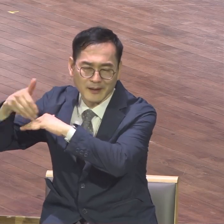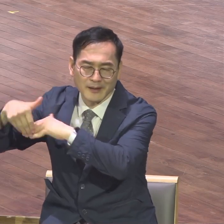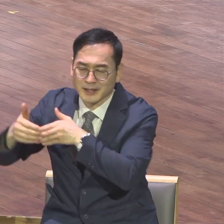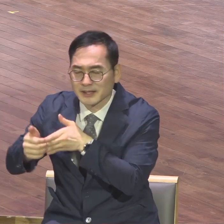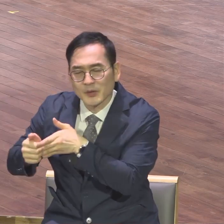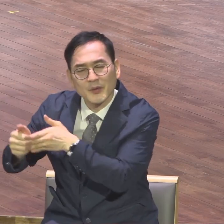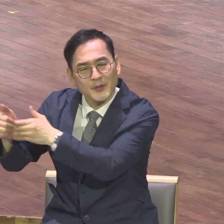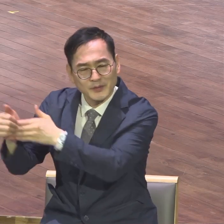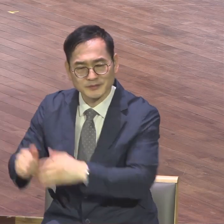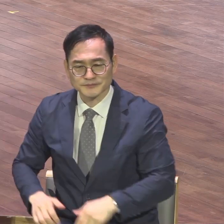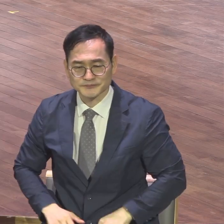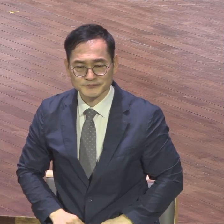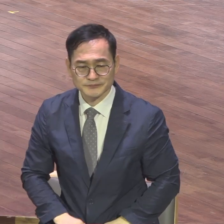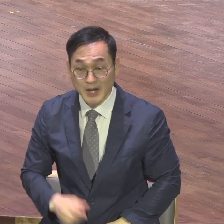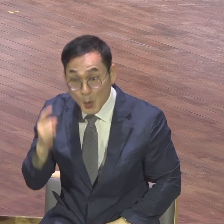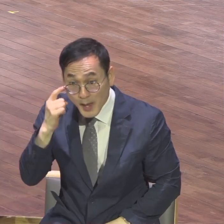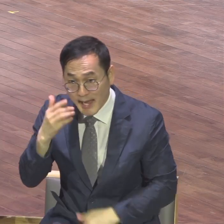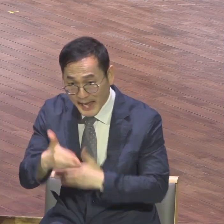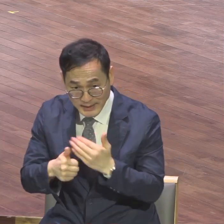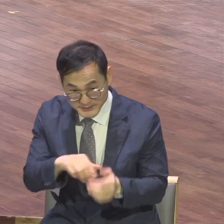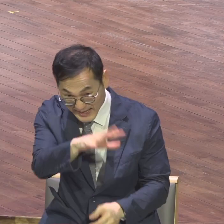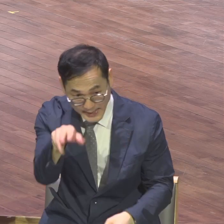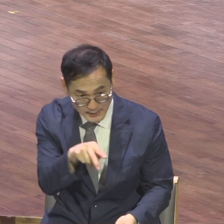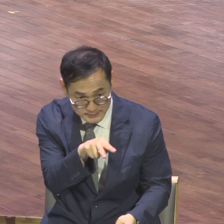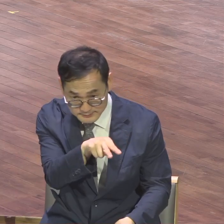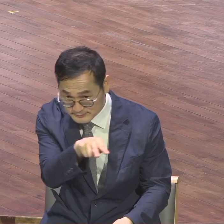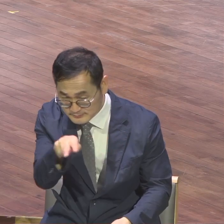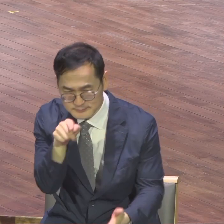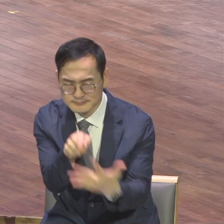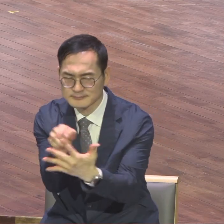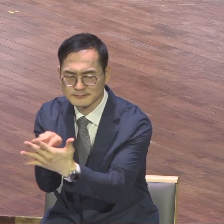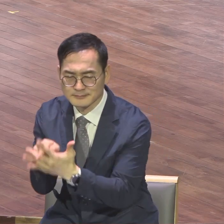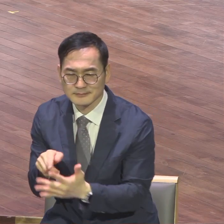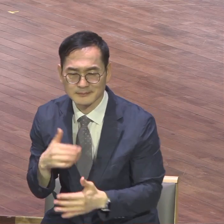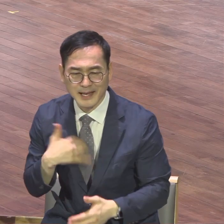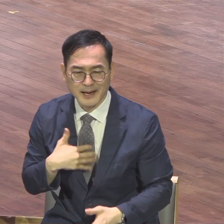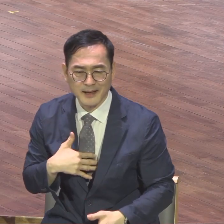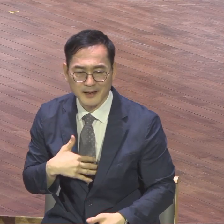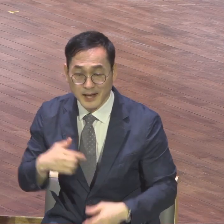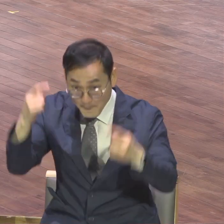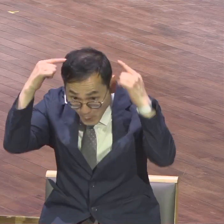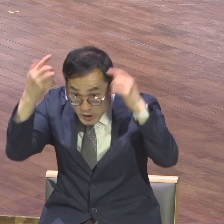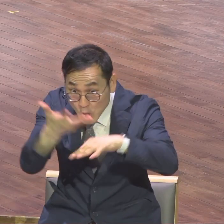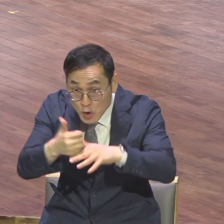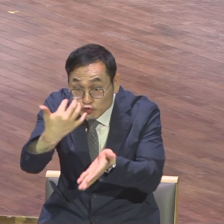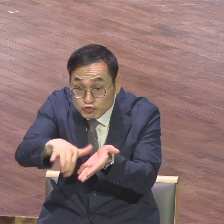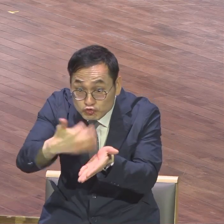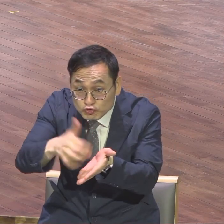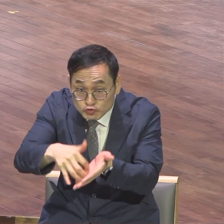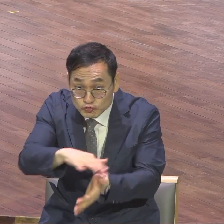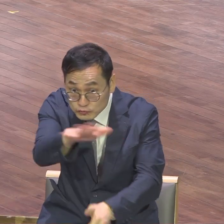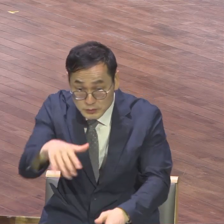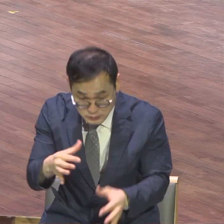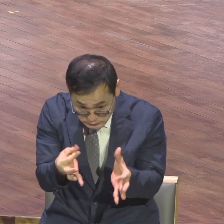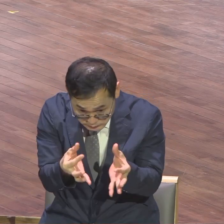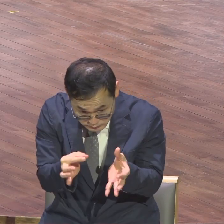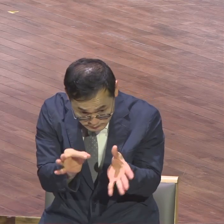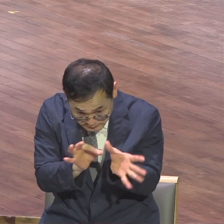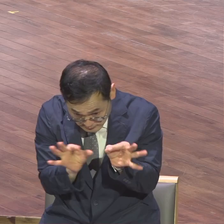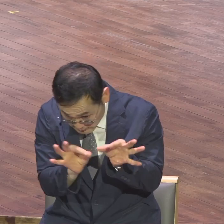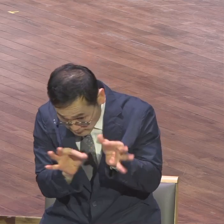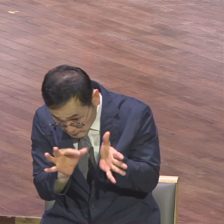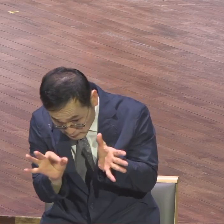우리 하나님 다 세고 계신다 하잖아요. 우리는 모세잖아요. 하나님 다 세고 계세요. 하나님께서 여러분을